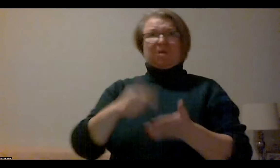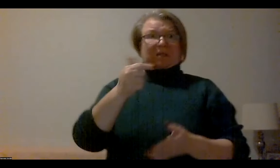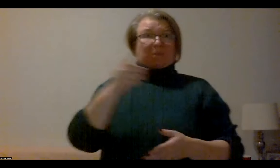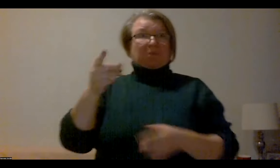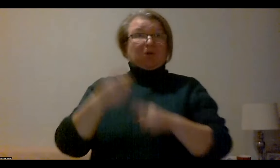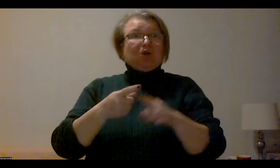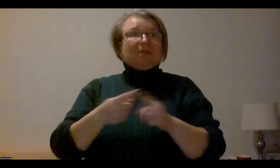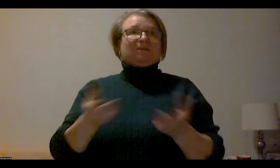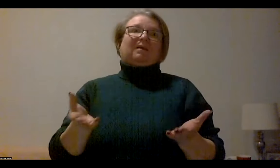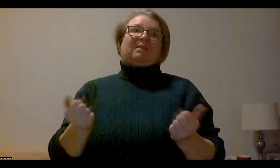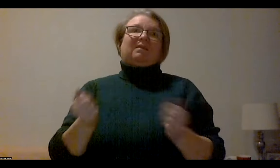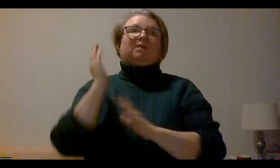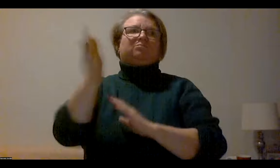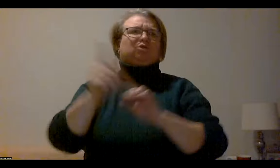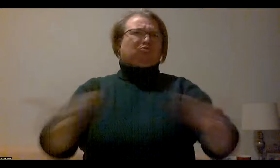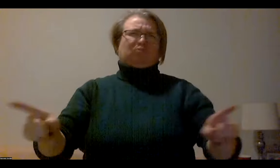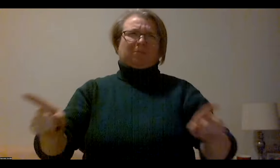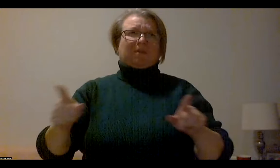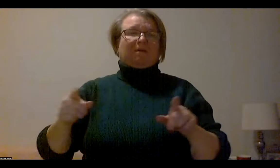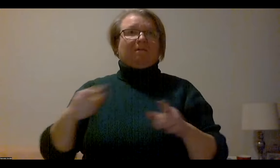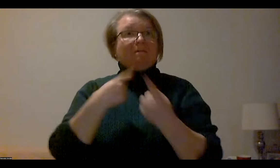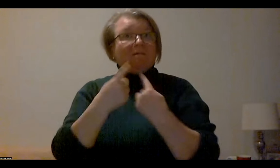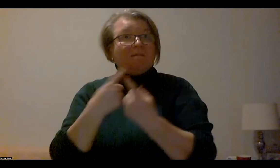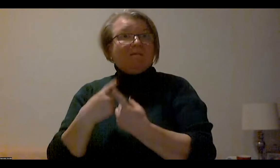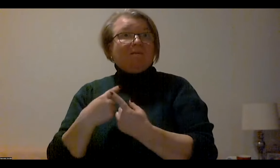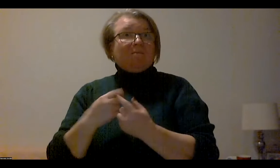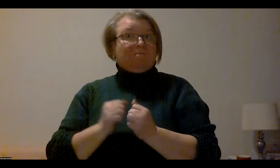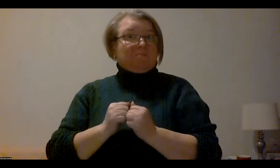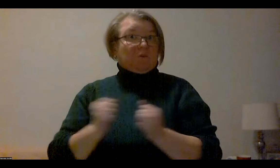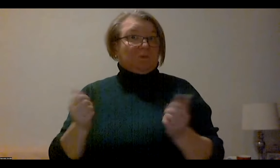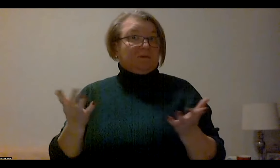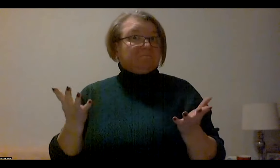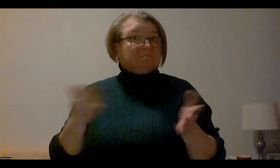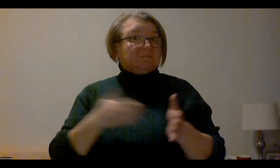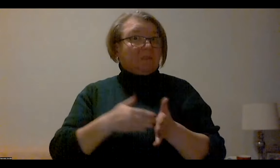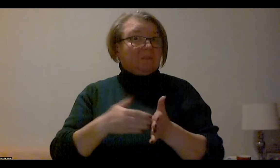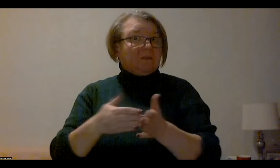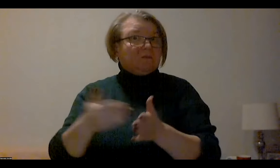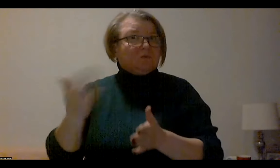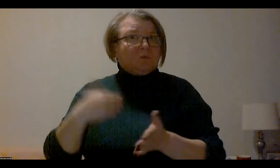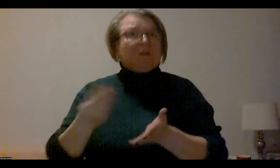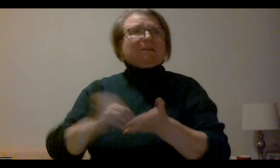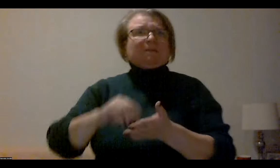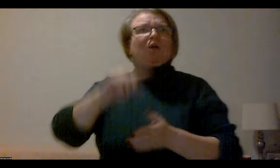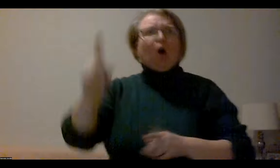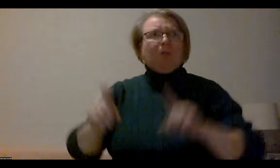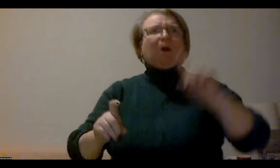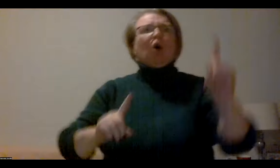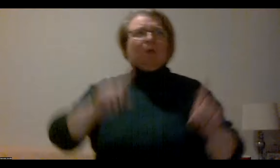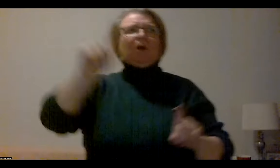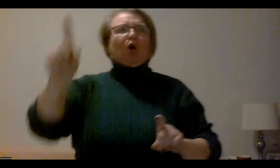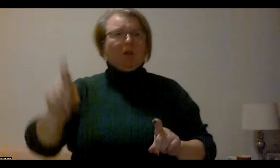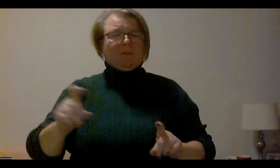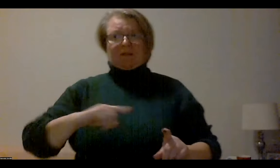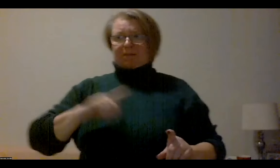Chaplan kautta. Eli jotenkin se, että jos TPP olisi ollut silloin auki, se olisi ollut viikonloppuna saavutettava, nopea,